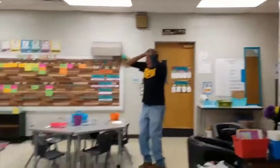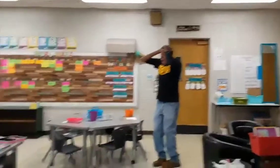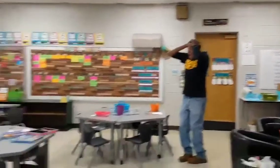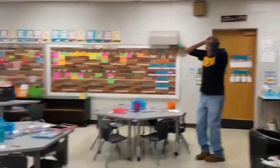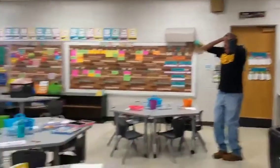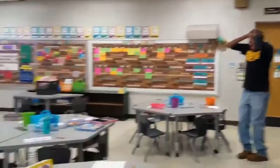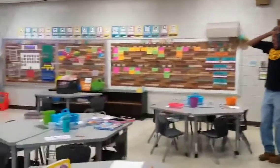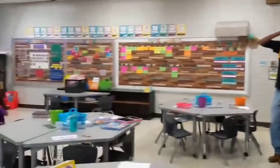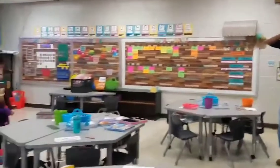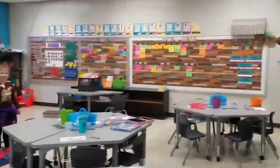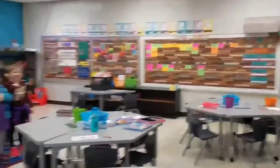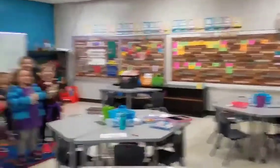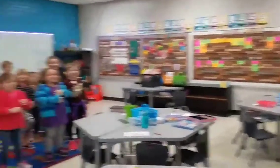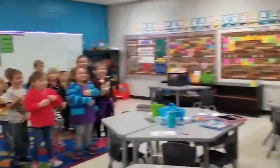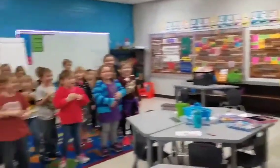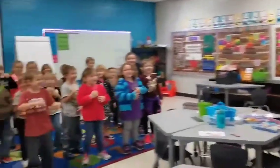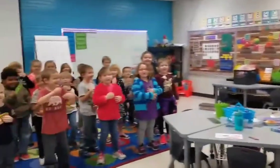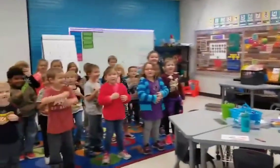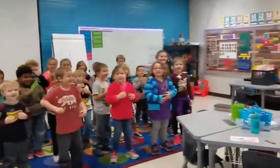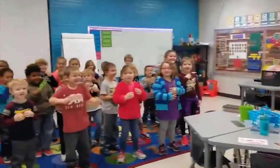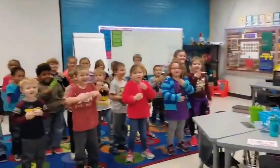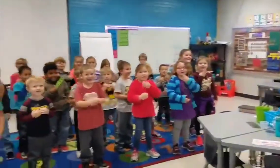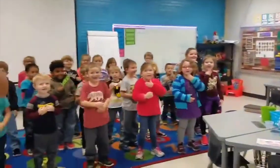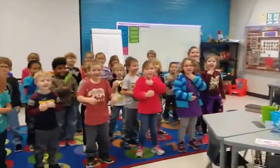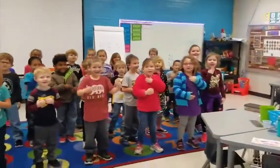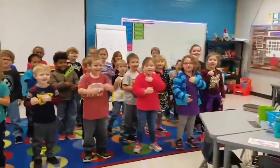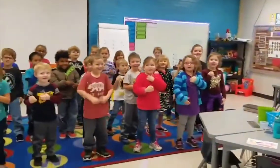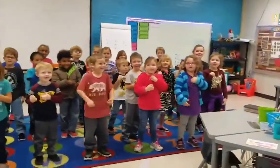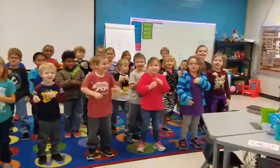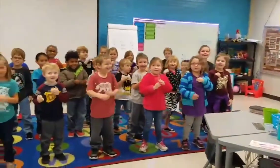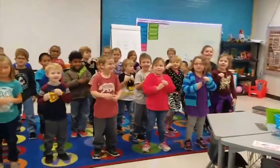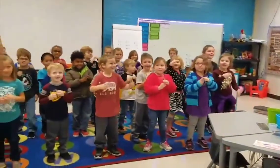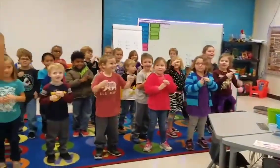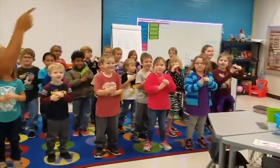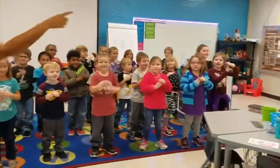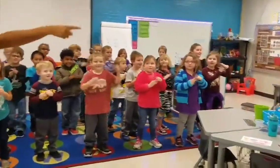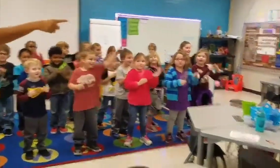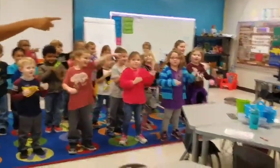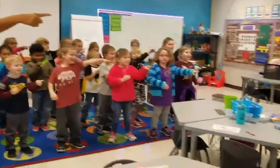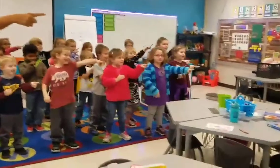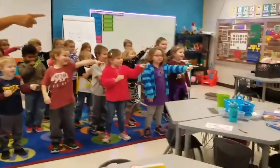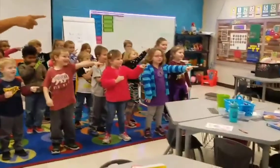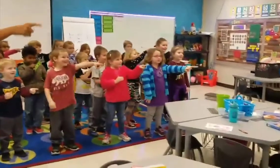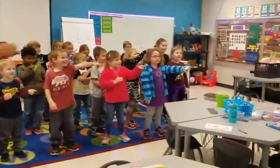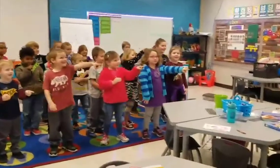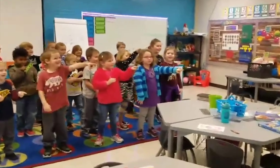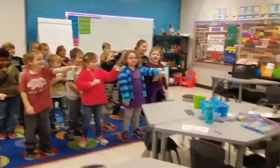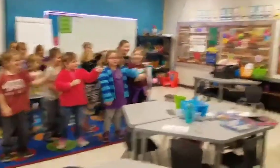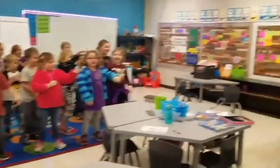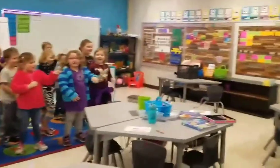beigebracht. Bereits 15 Jahre arbeitet der Hausmeister an der Hickerson Elementary.